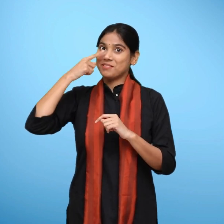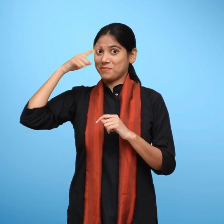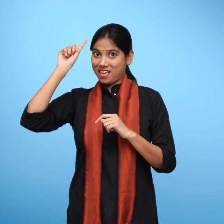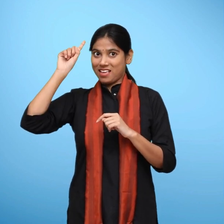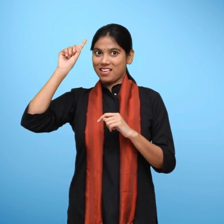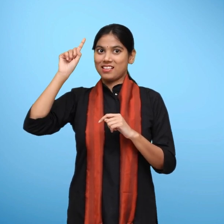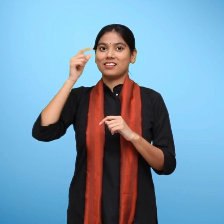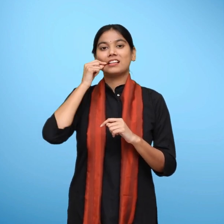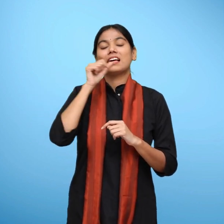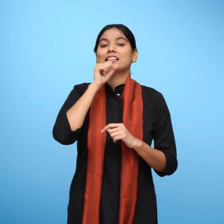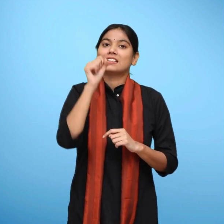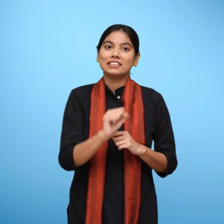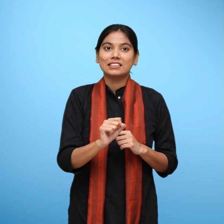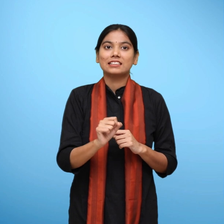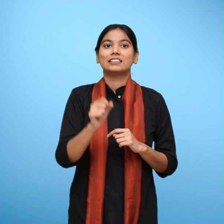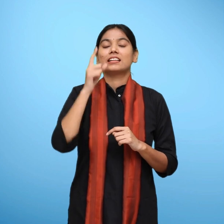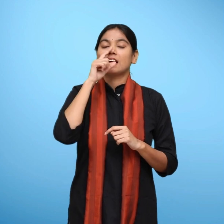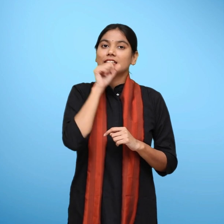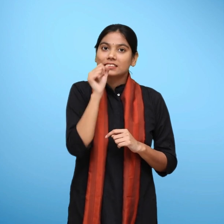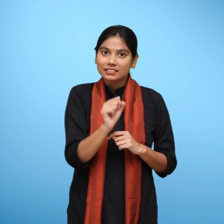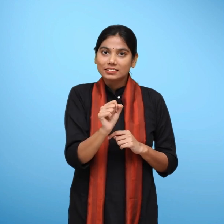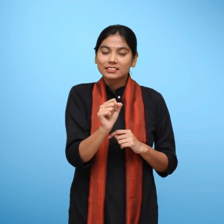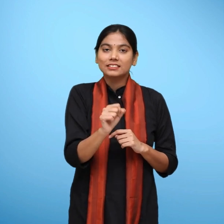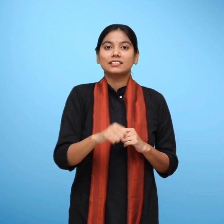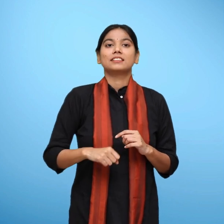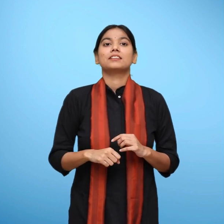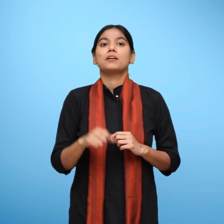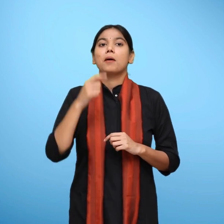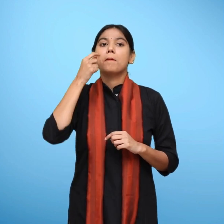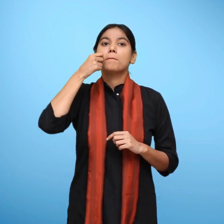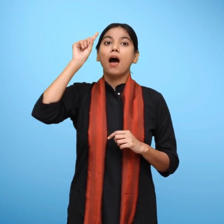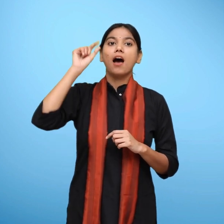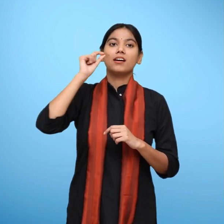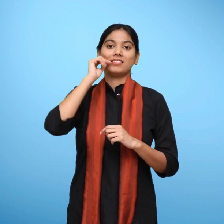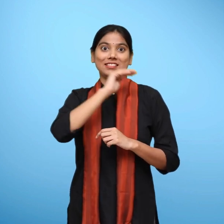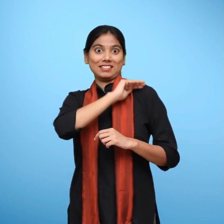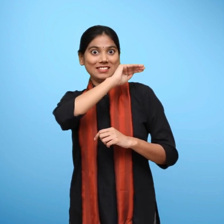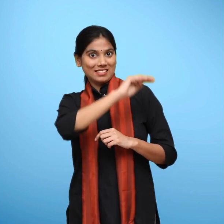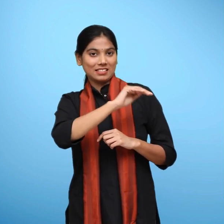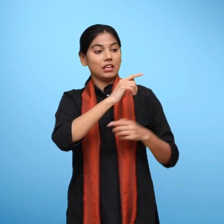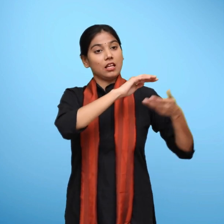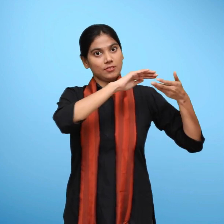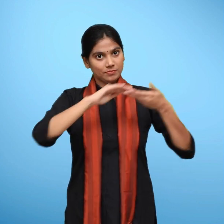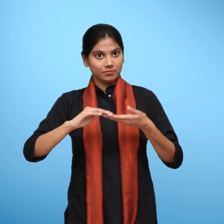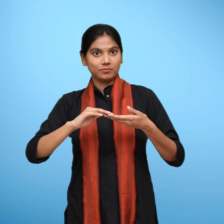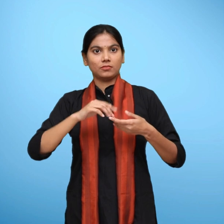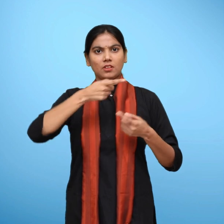नानी दादा दादी मामी आदि रिश्तों के विषय में